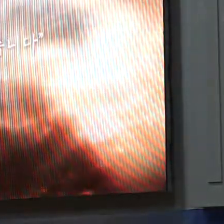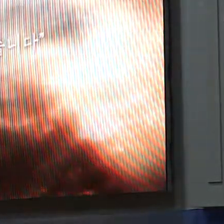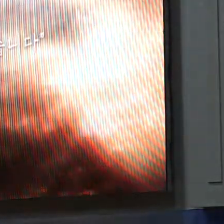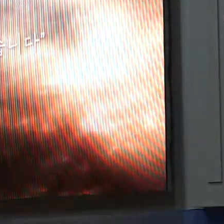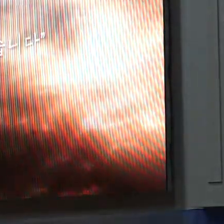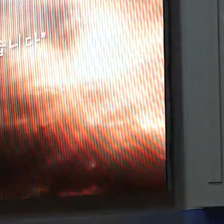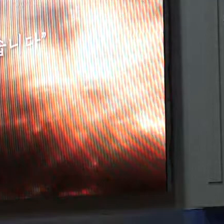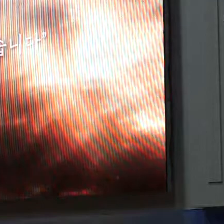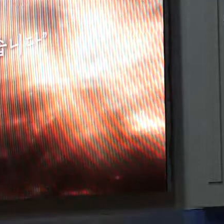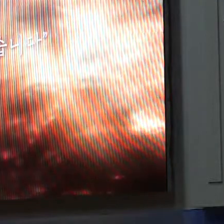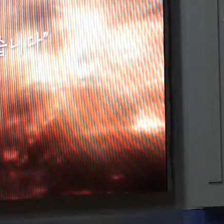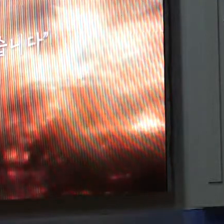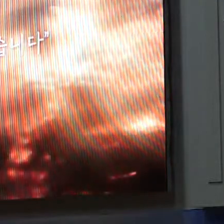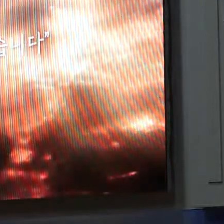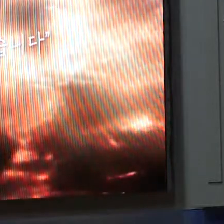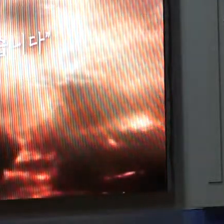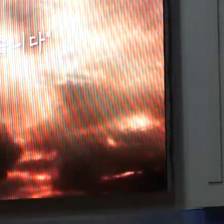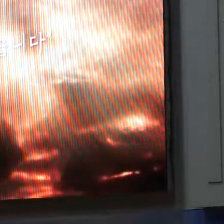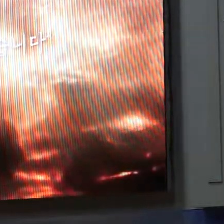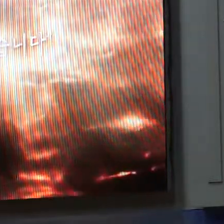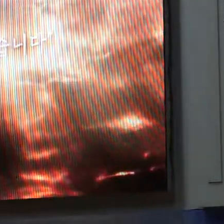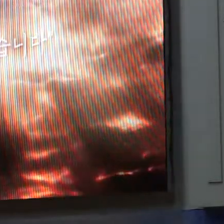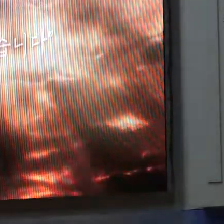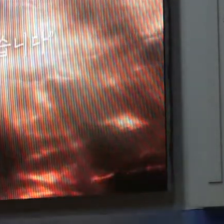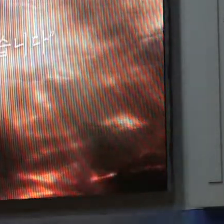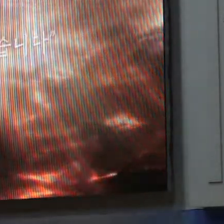예수님이 부활하셨습니다.